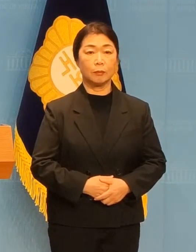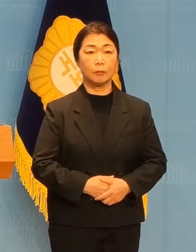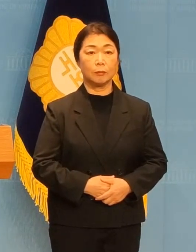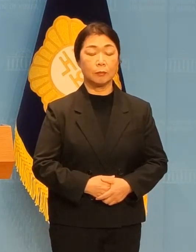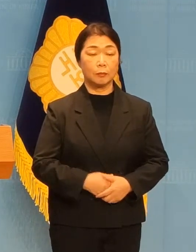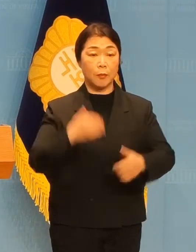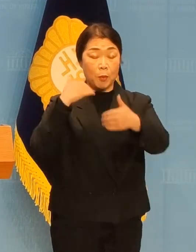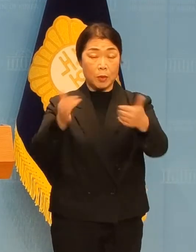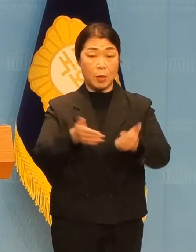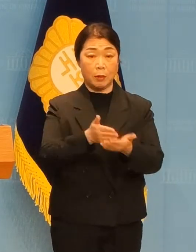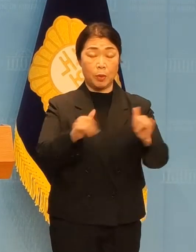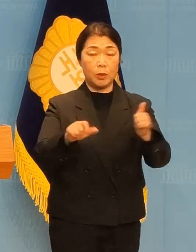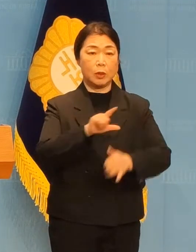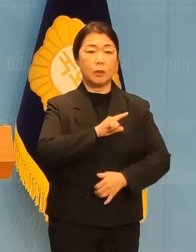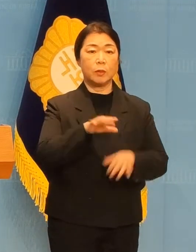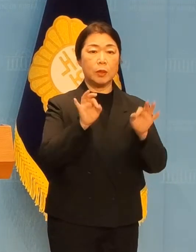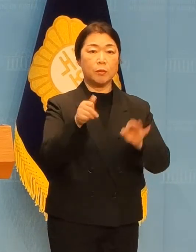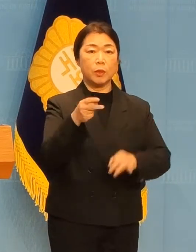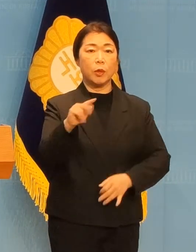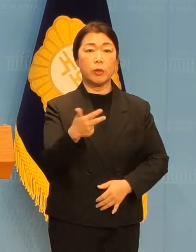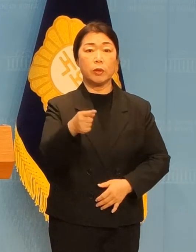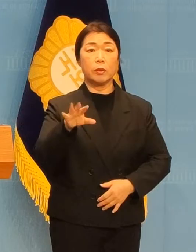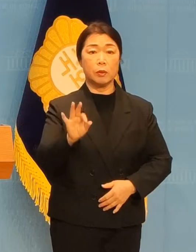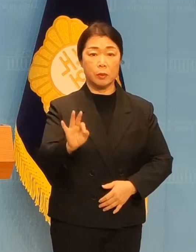네, 더불어민주당 원내대변인 김현정입니다.